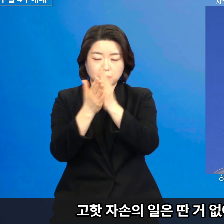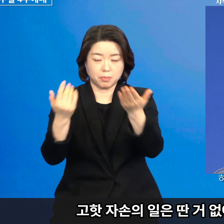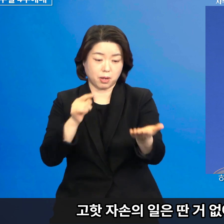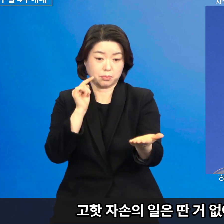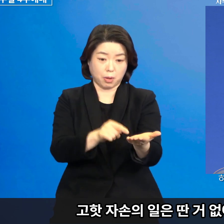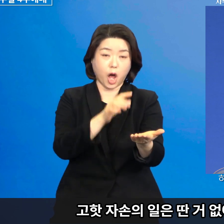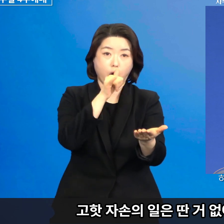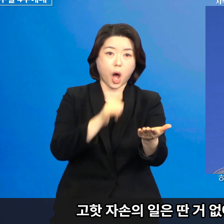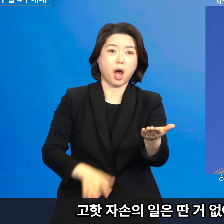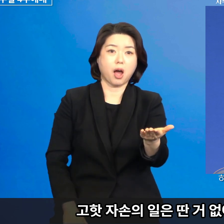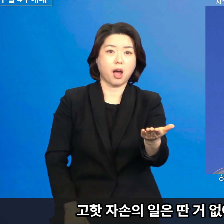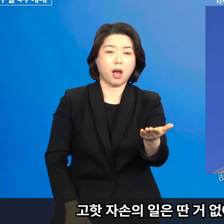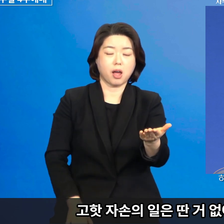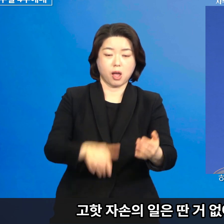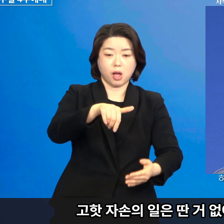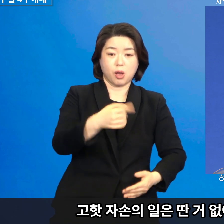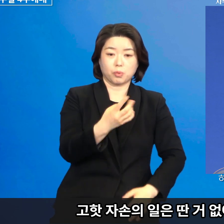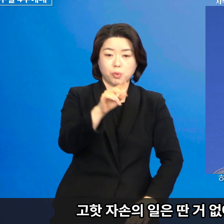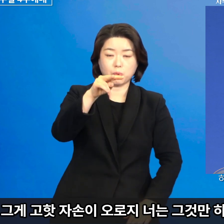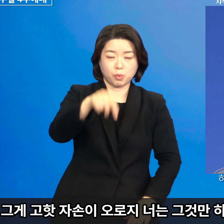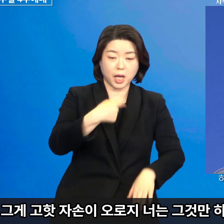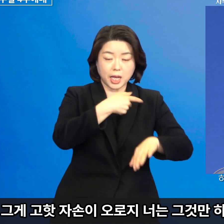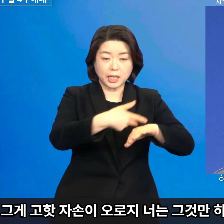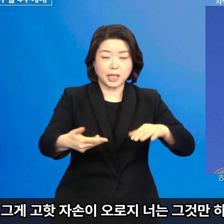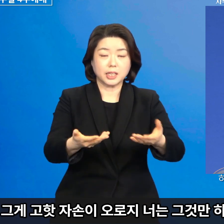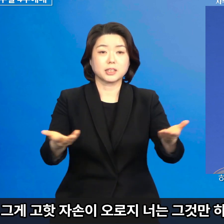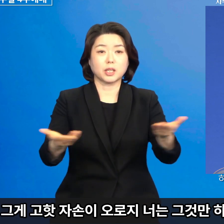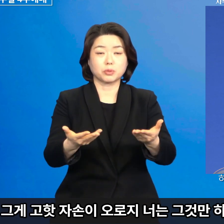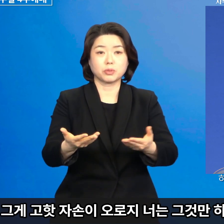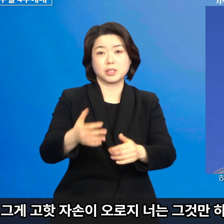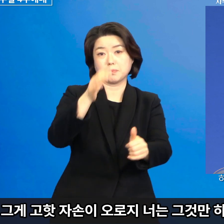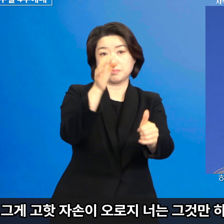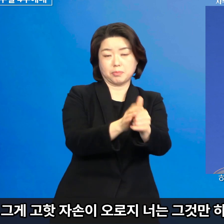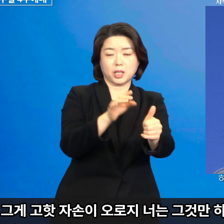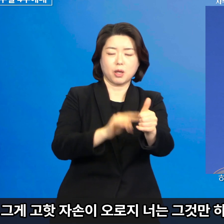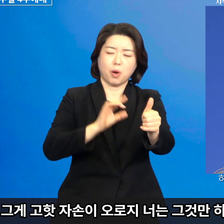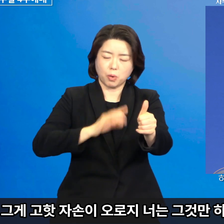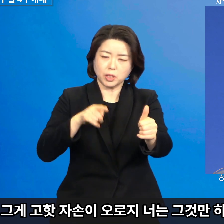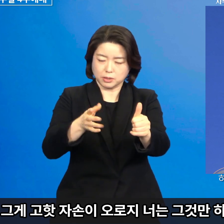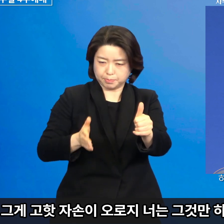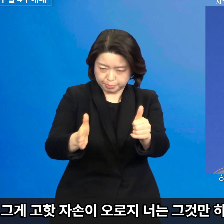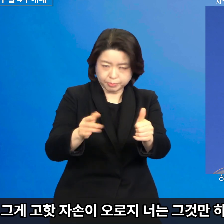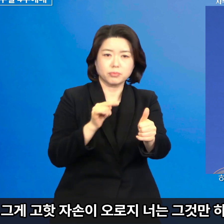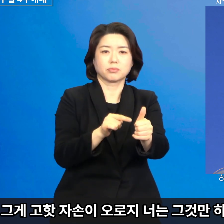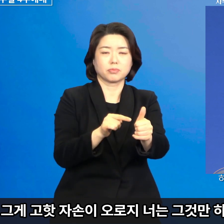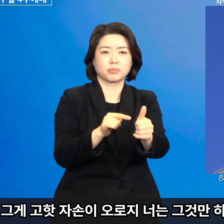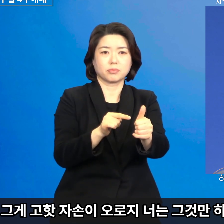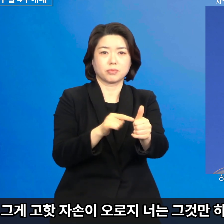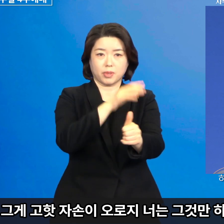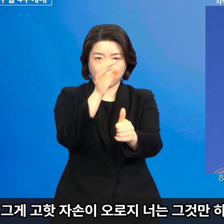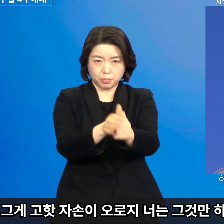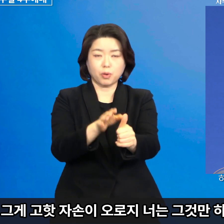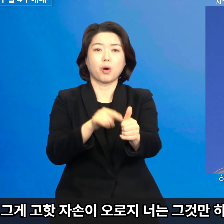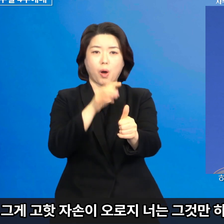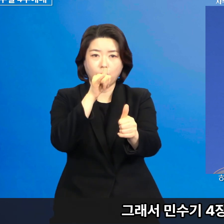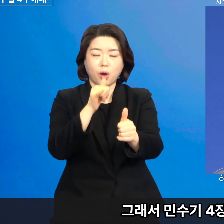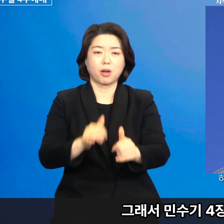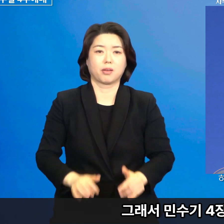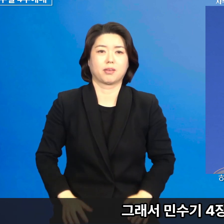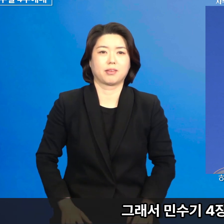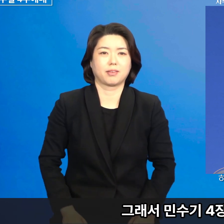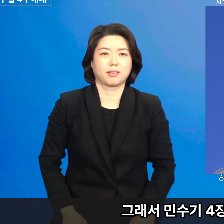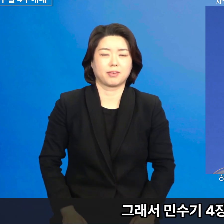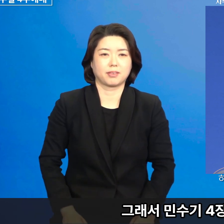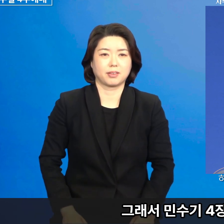고핫 자손의 일은 딴 거 없어요. 그거 옮기는 겁니다. 그게 고핫 자손이 오로지 너는 그것만 하는 거야. 이렇게 임무까지 줬다는 거죠. 자,